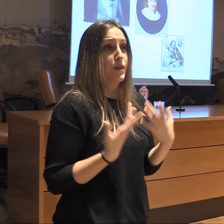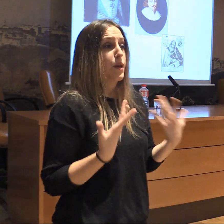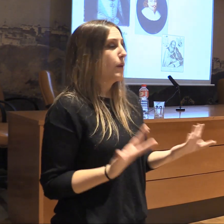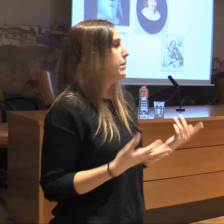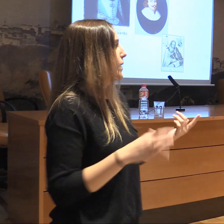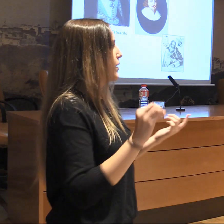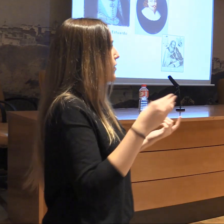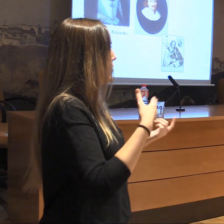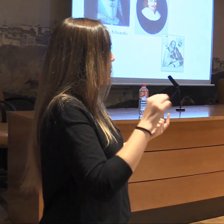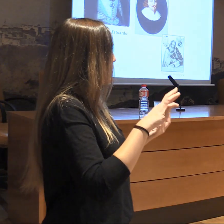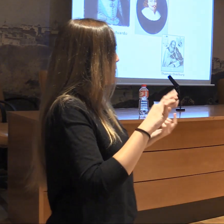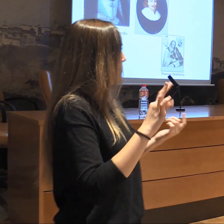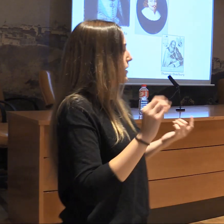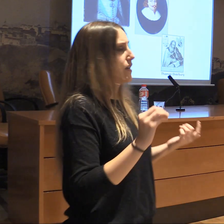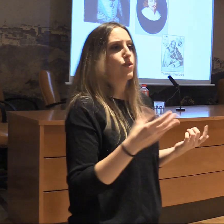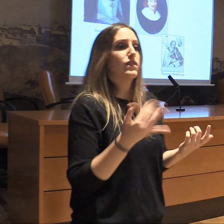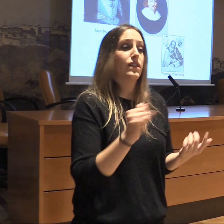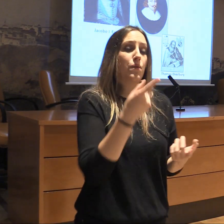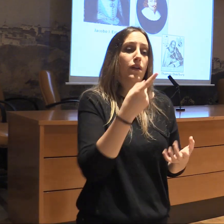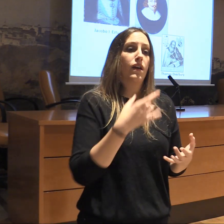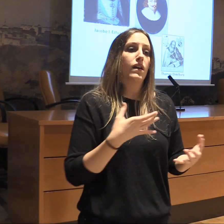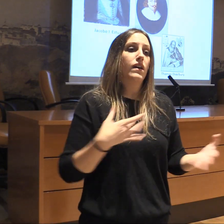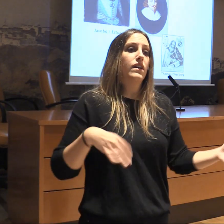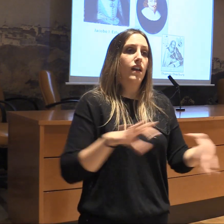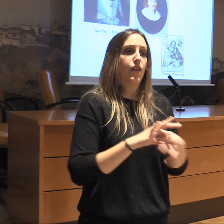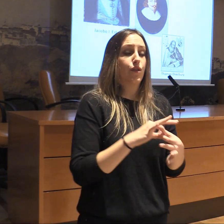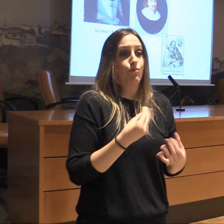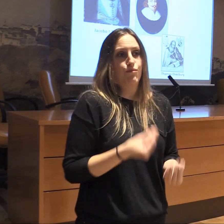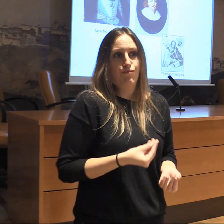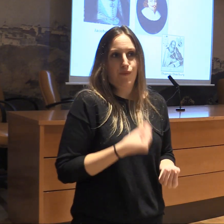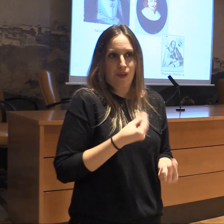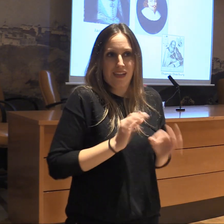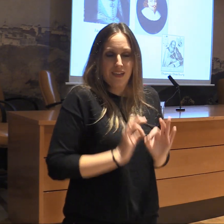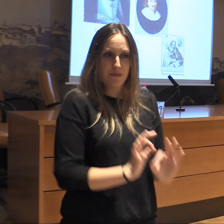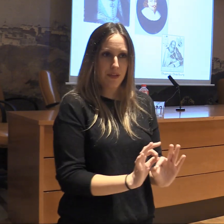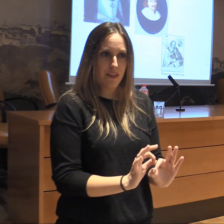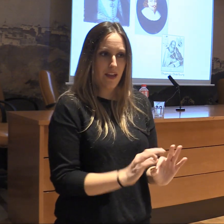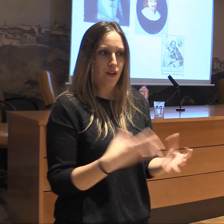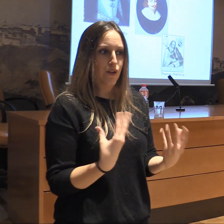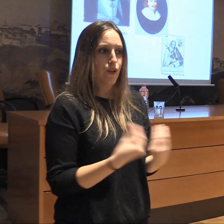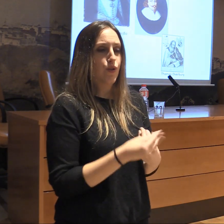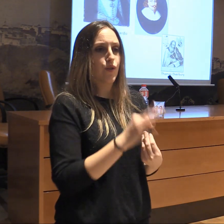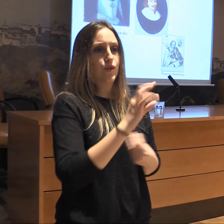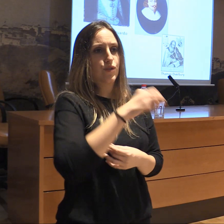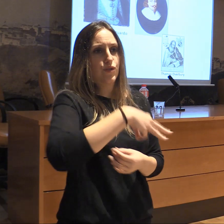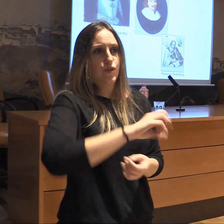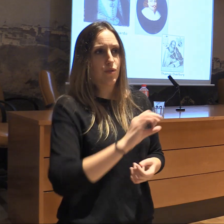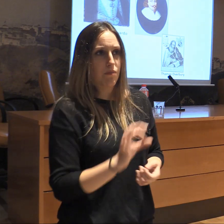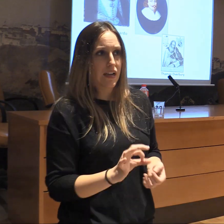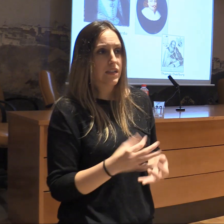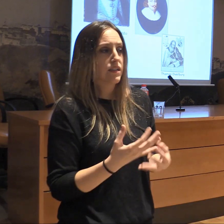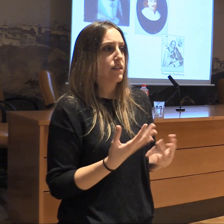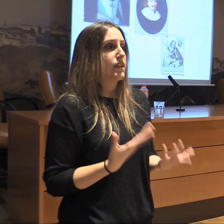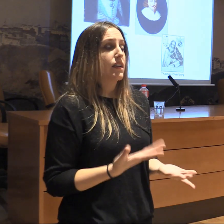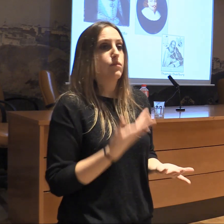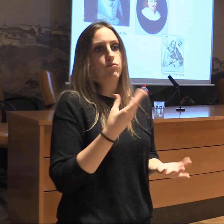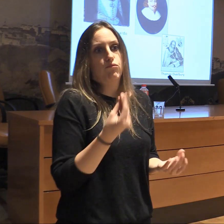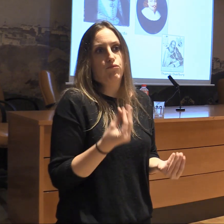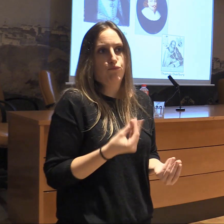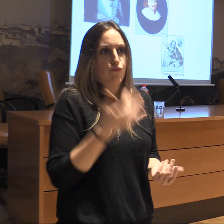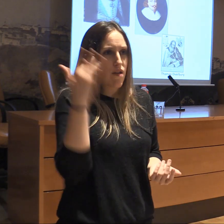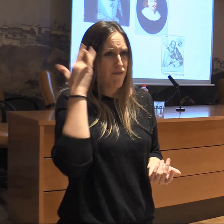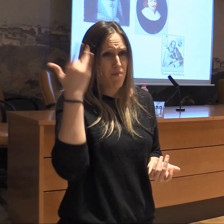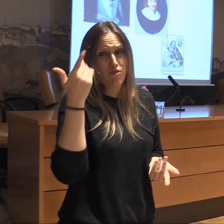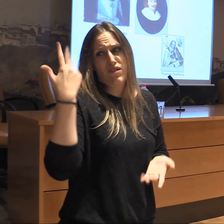tenía una relación muy especial con otra persona, con Tomás Overbury, un dramaturgo bastante conocido en la